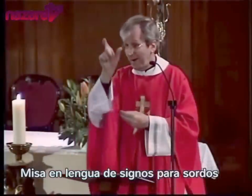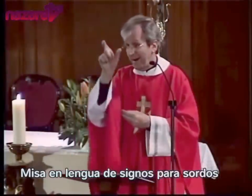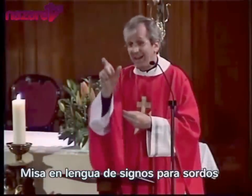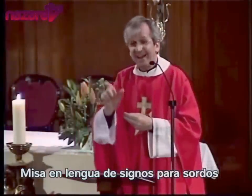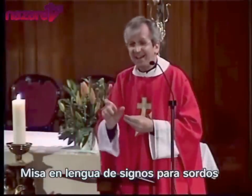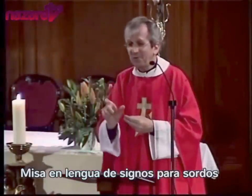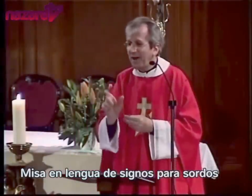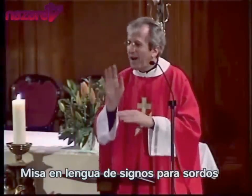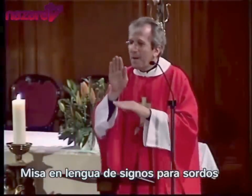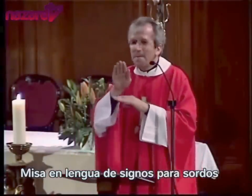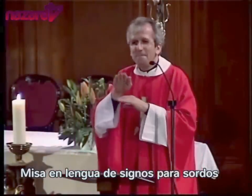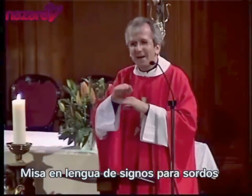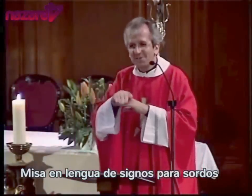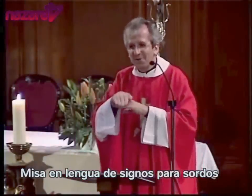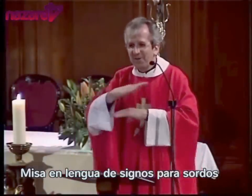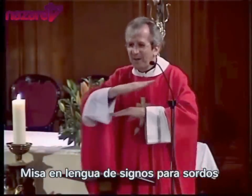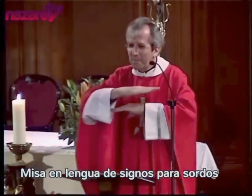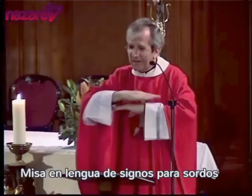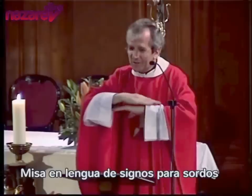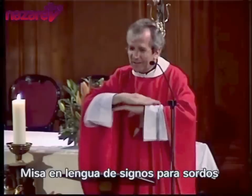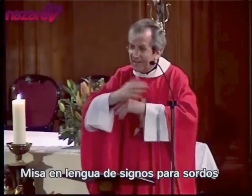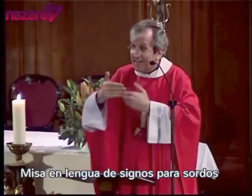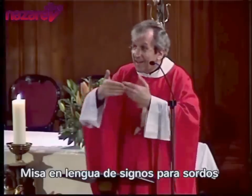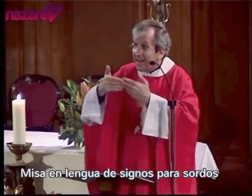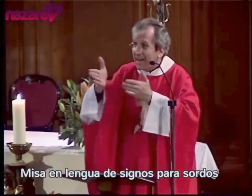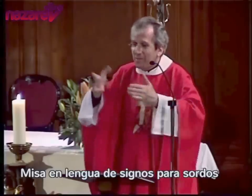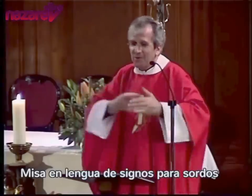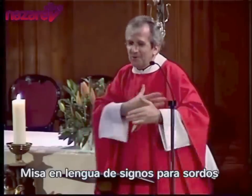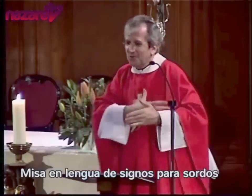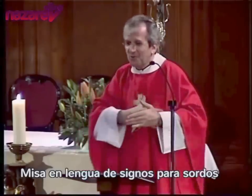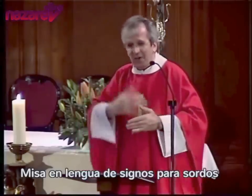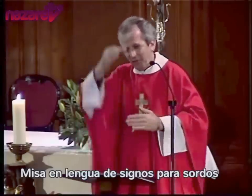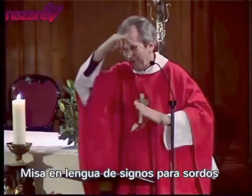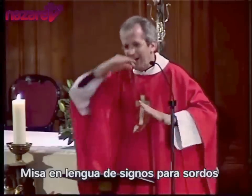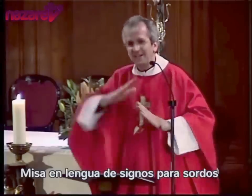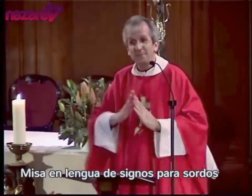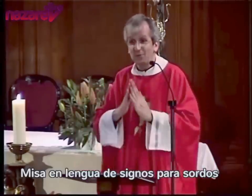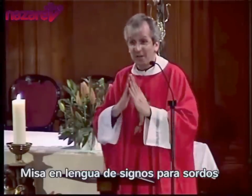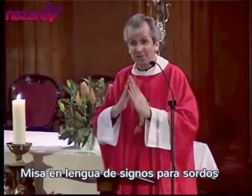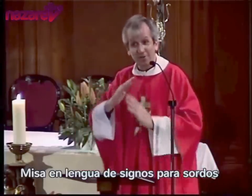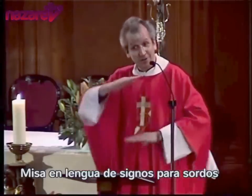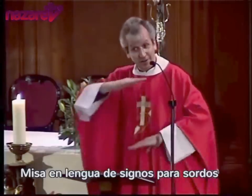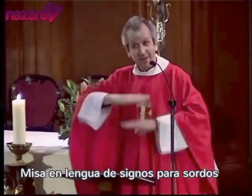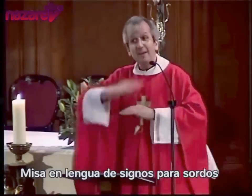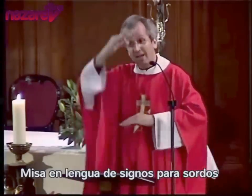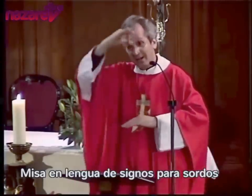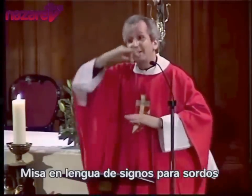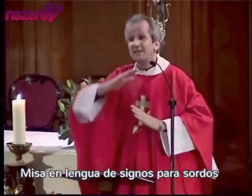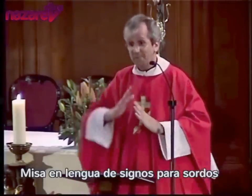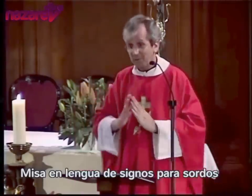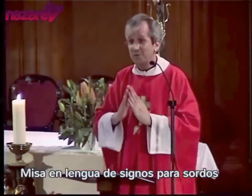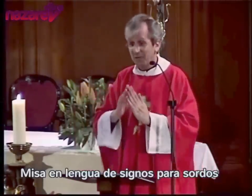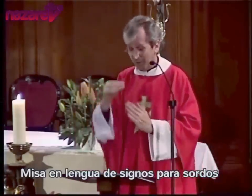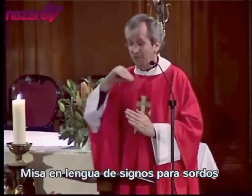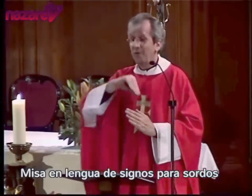ella fue la criatura más dócil, más obediente, que abrió su corazón al Espíritu Santo y, llena